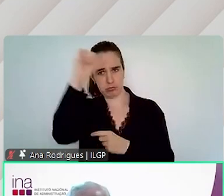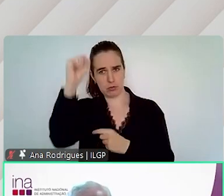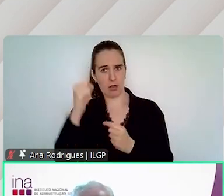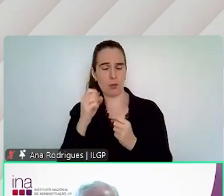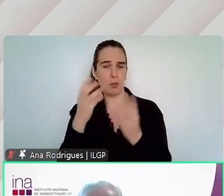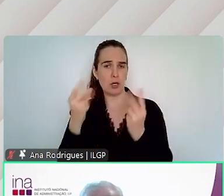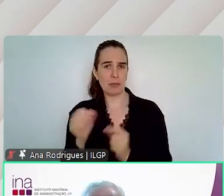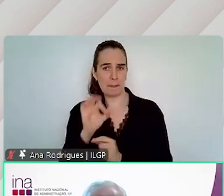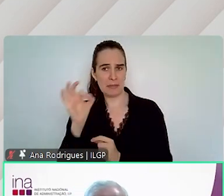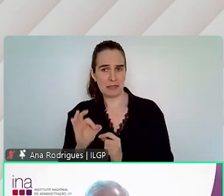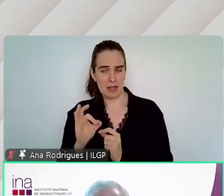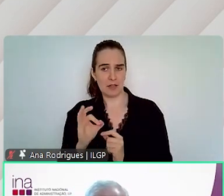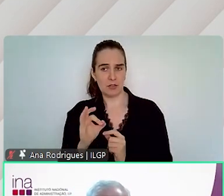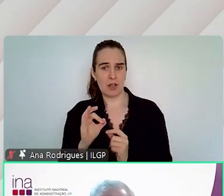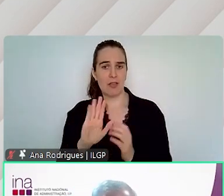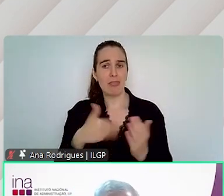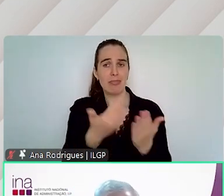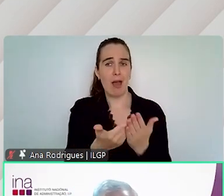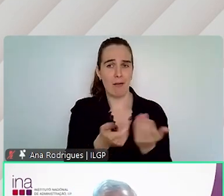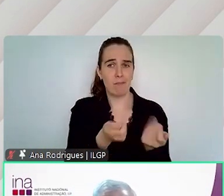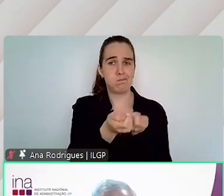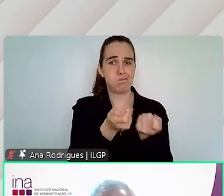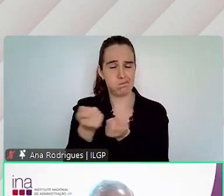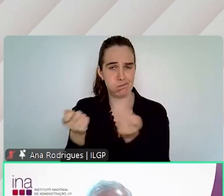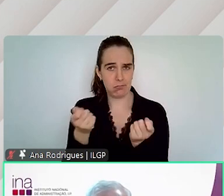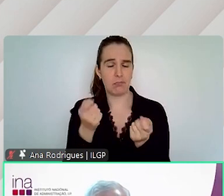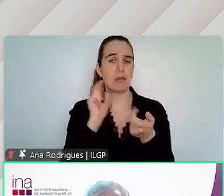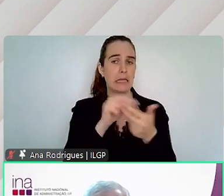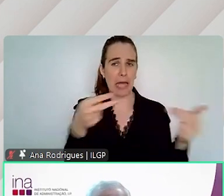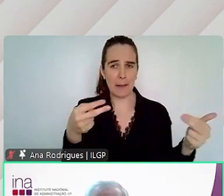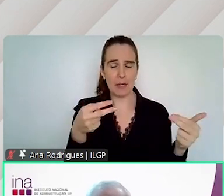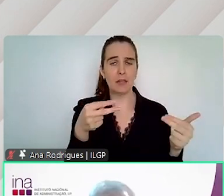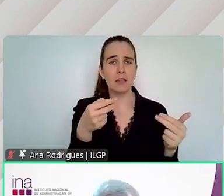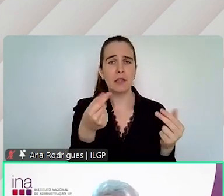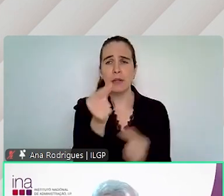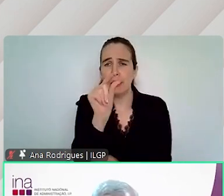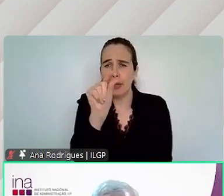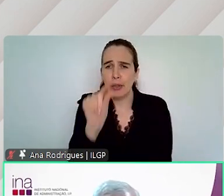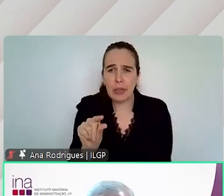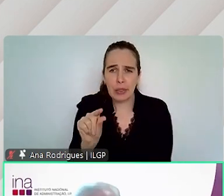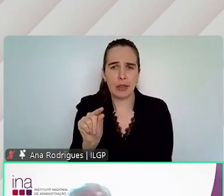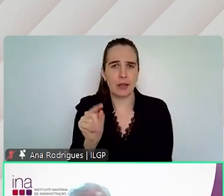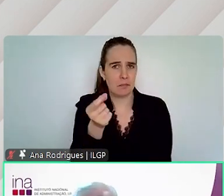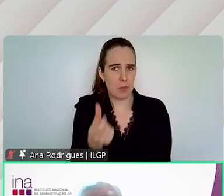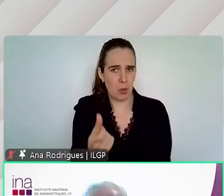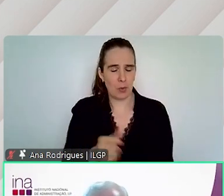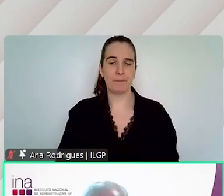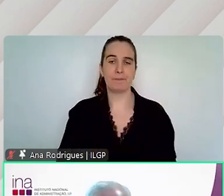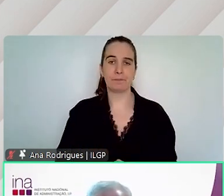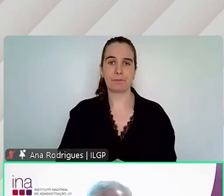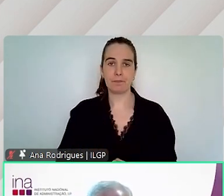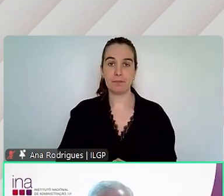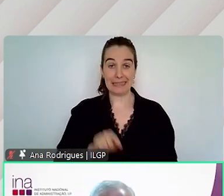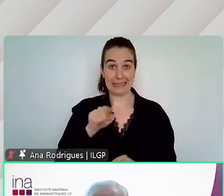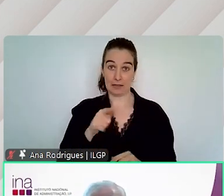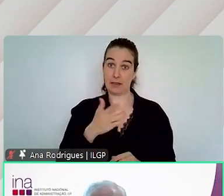depois compete às autarquias gerir e pôr a funcionar é dos mais reduzidos. Agora, reparem, nós temos aqui um